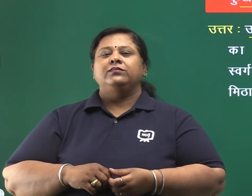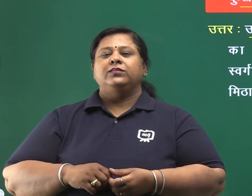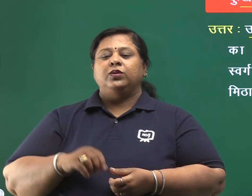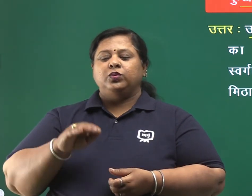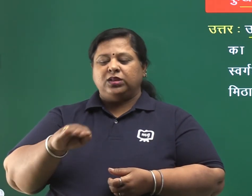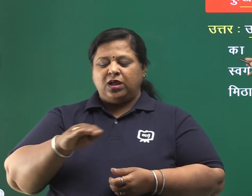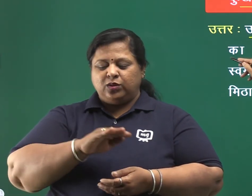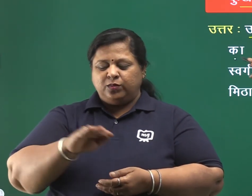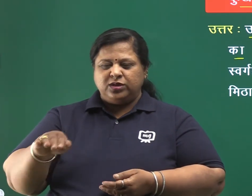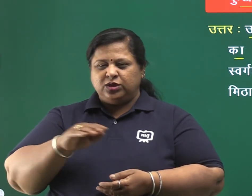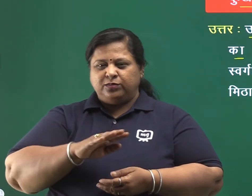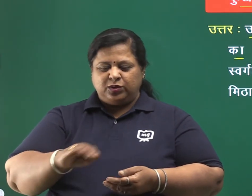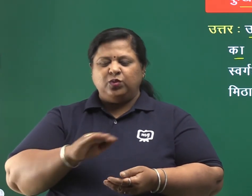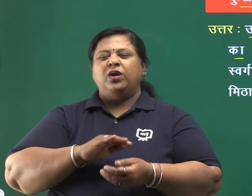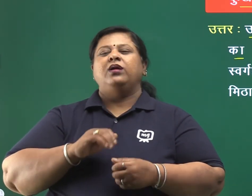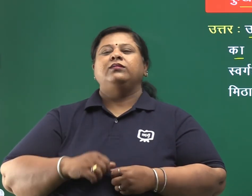तथा बच्चों का